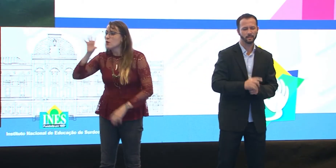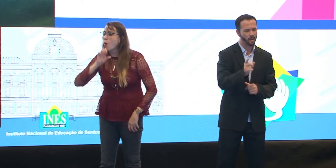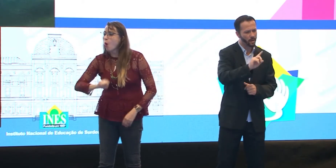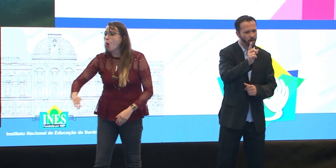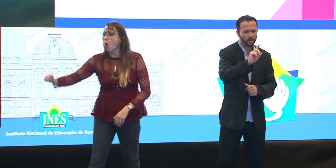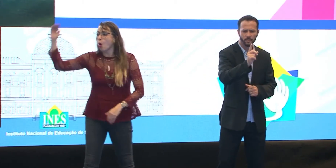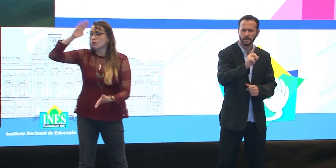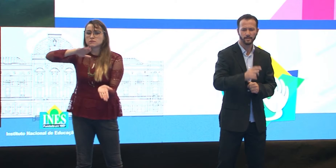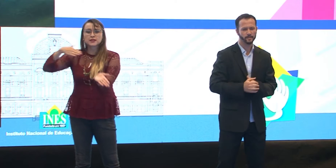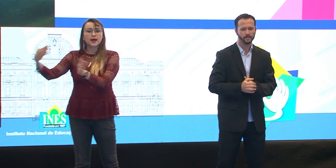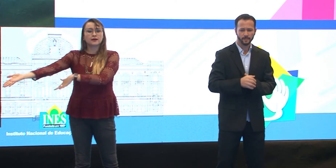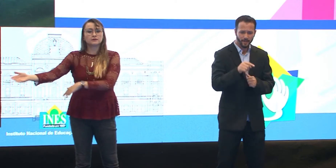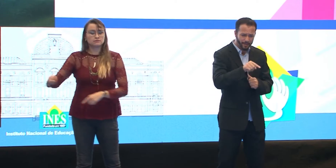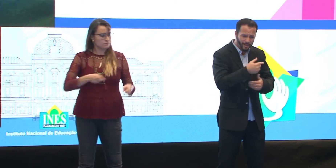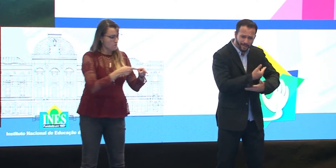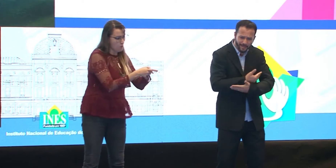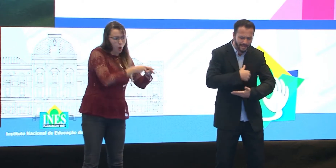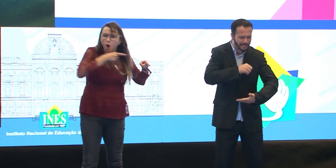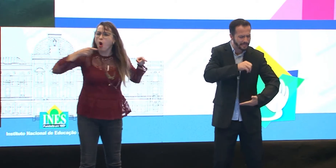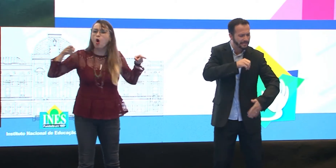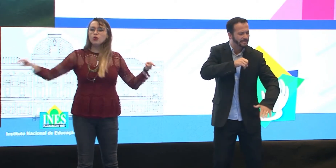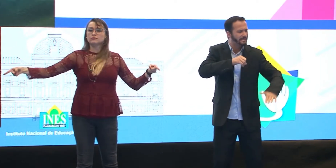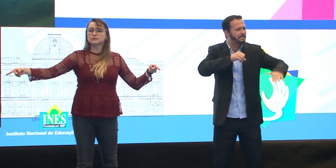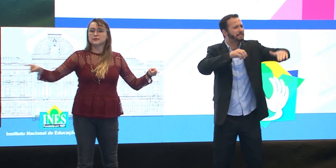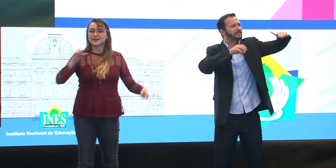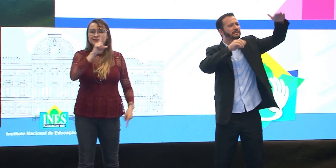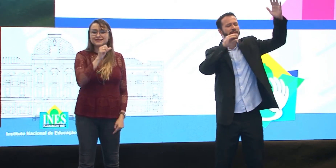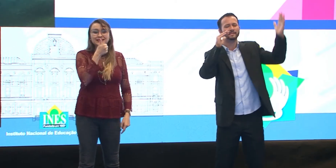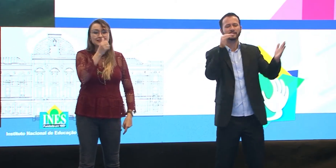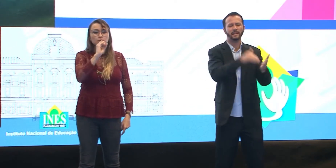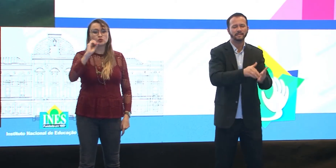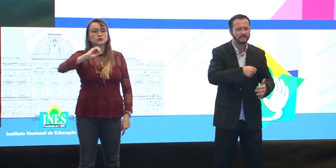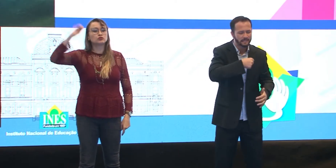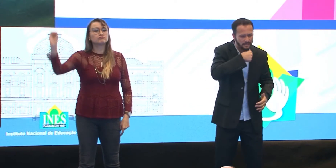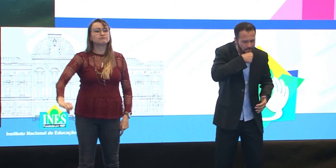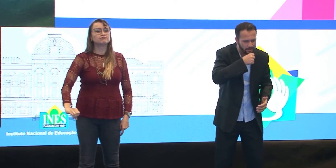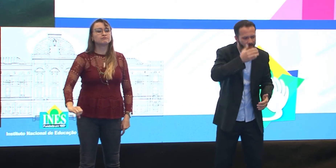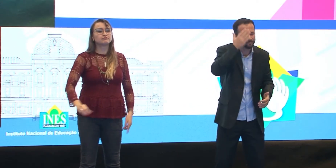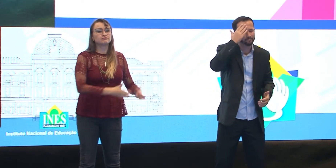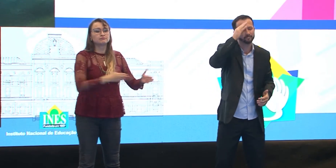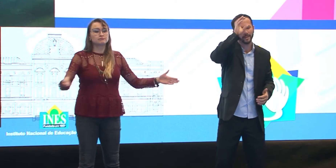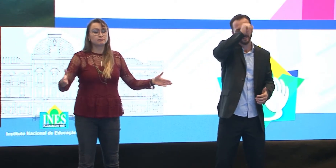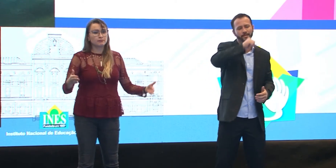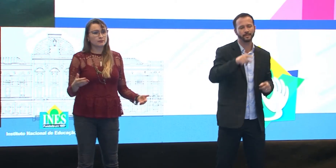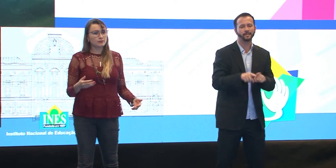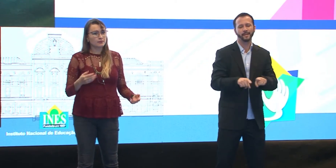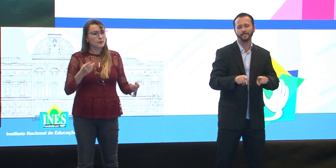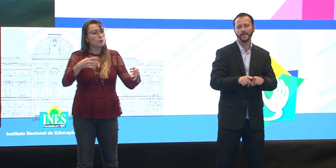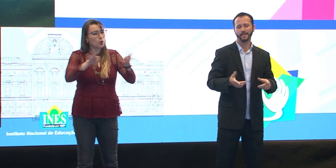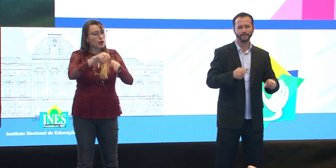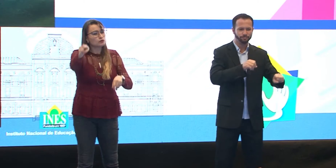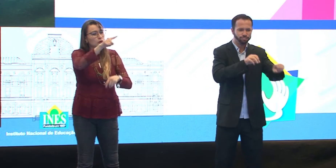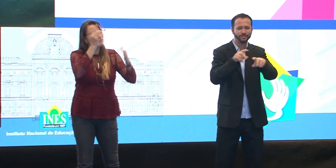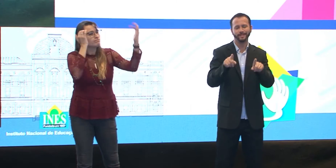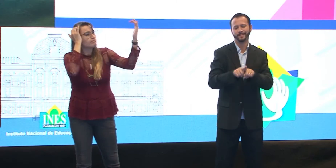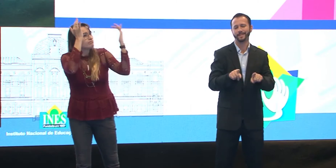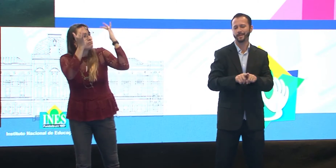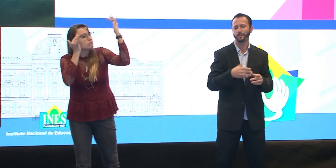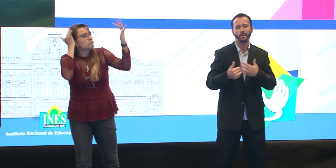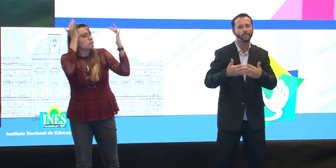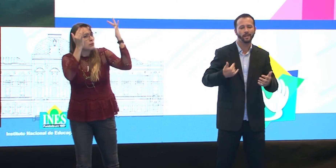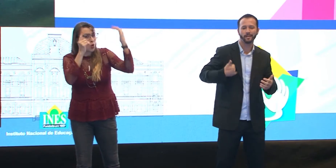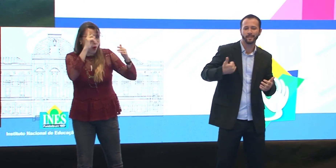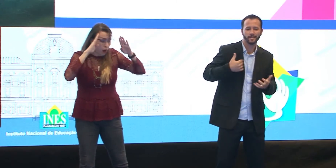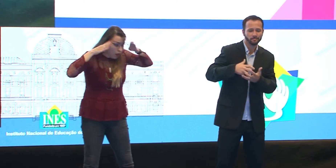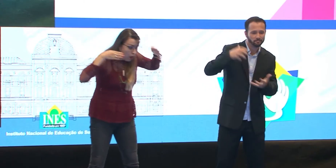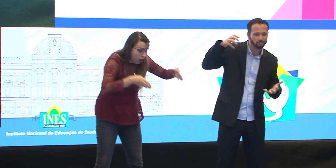de nossas vidas onde nós paramos de ser educados. Desde pequenininhos até quando nós viermos a falecer, nós estaremos